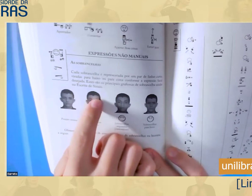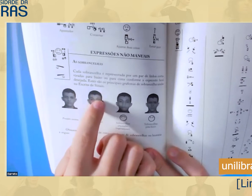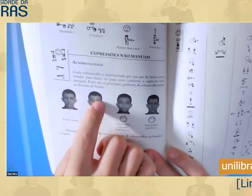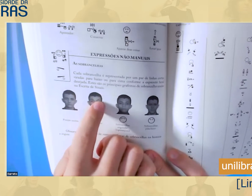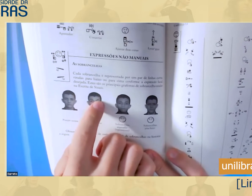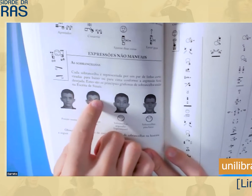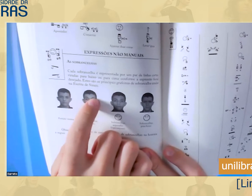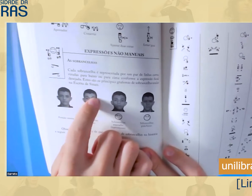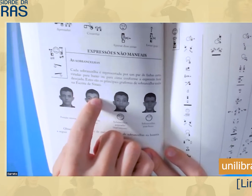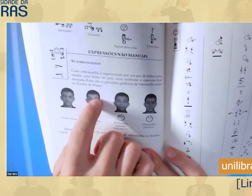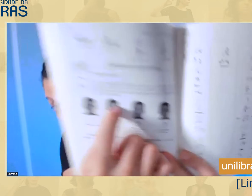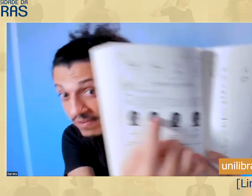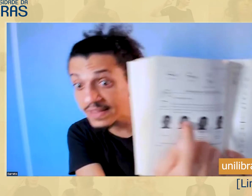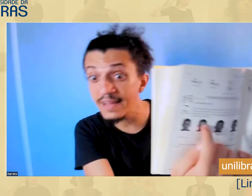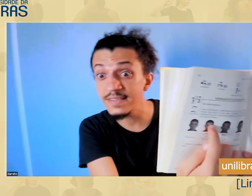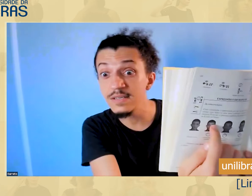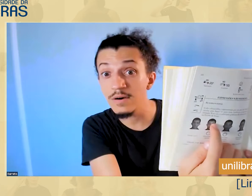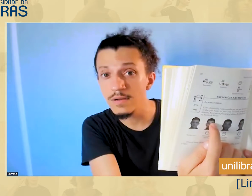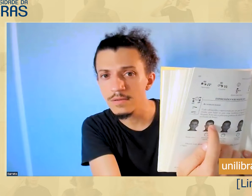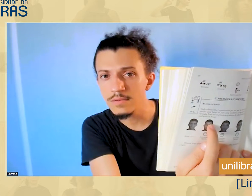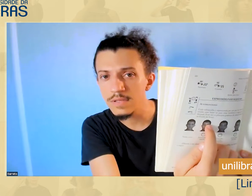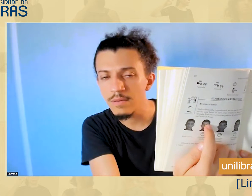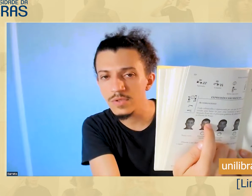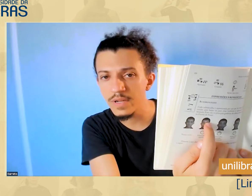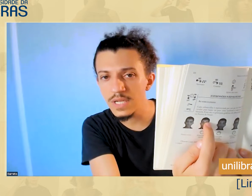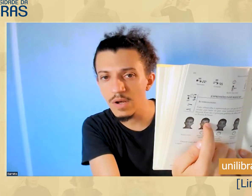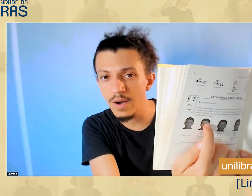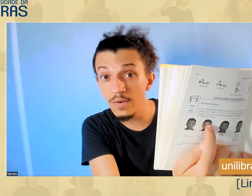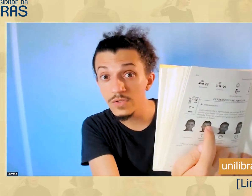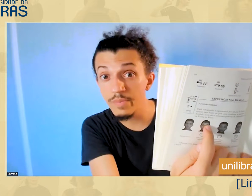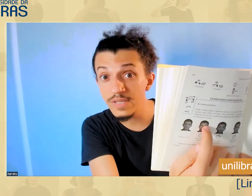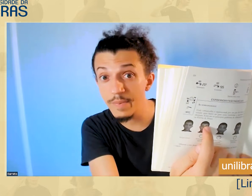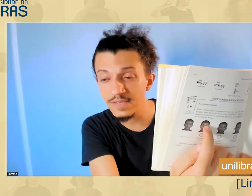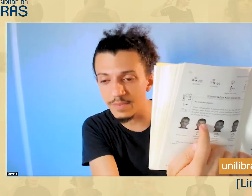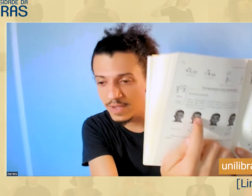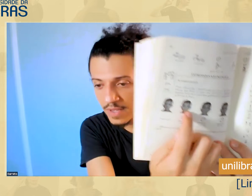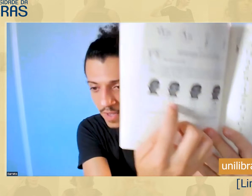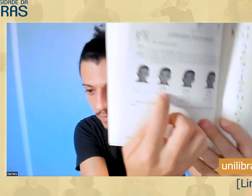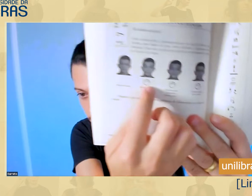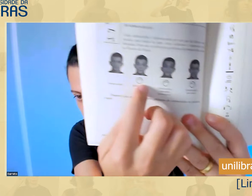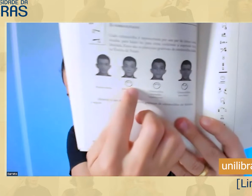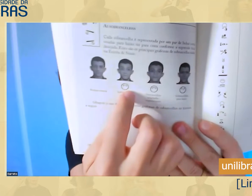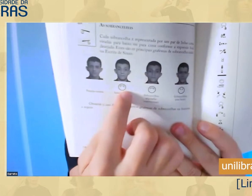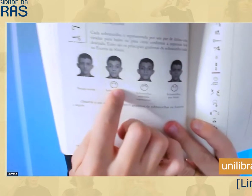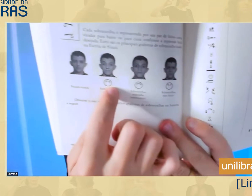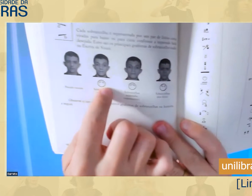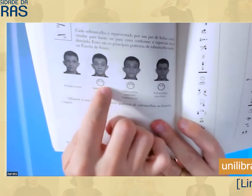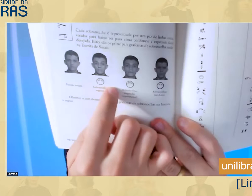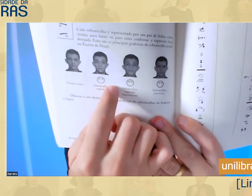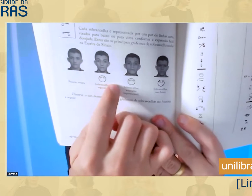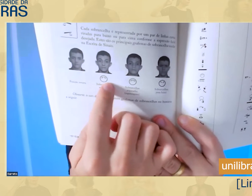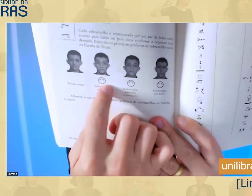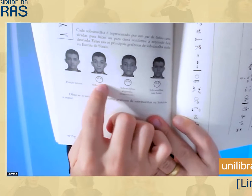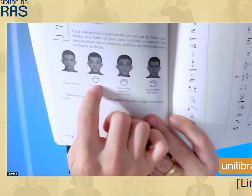quando a sobrancelha está para cima, levantada assim, ó, sobrancelha normal, sobrancelha para cima. Você escreve assim,